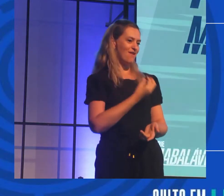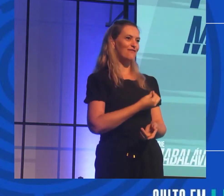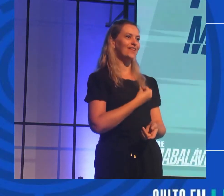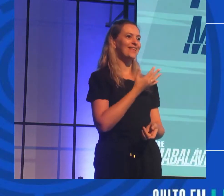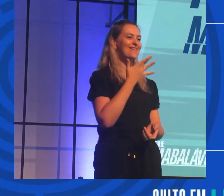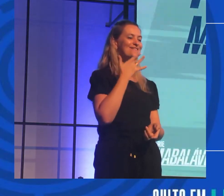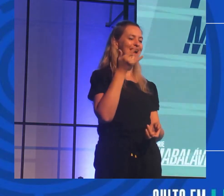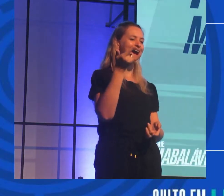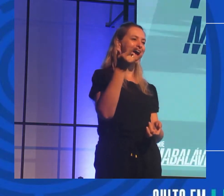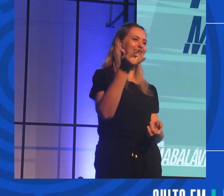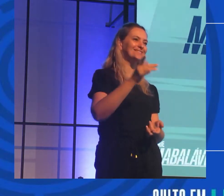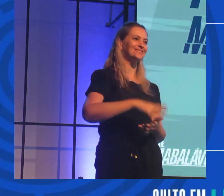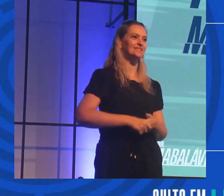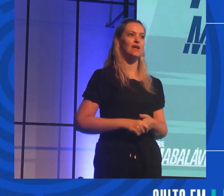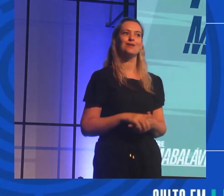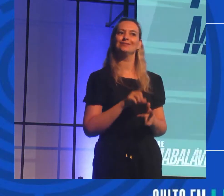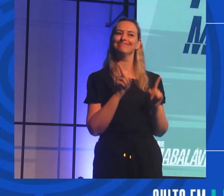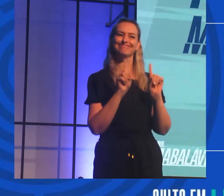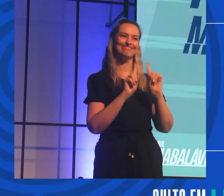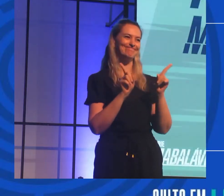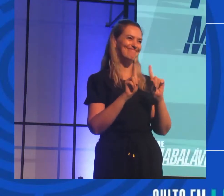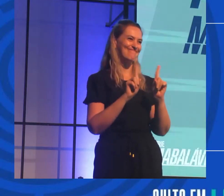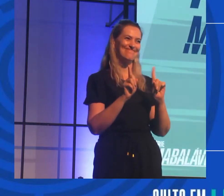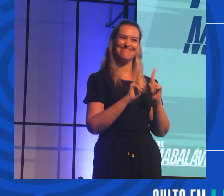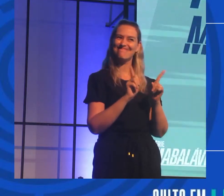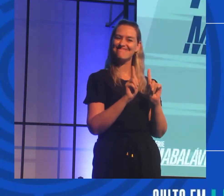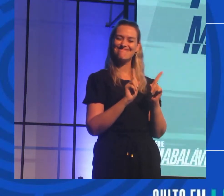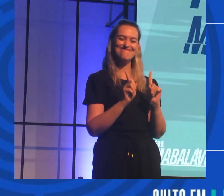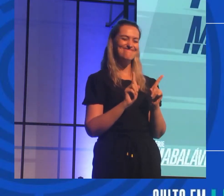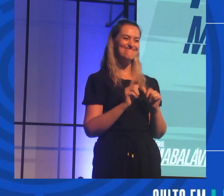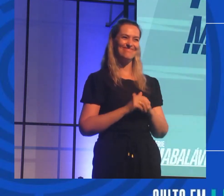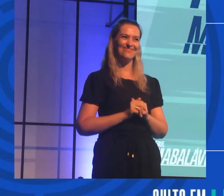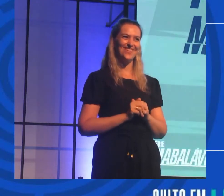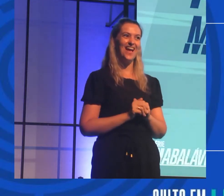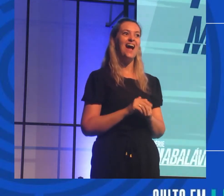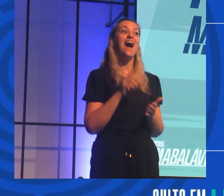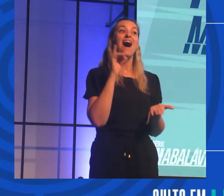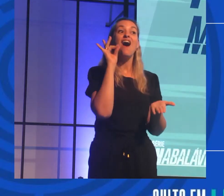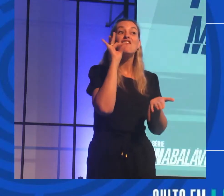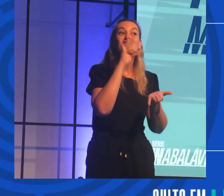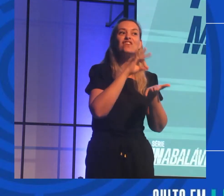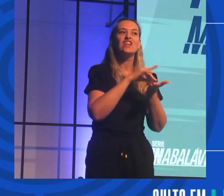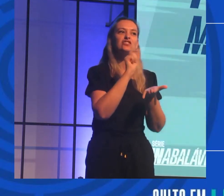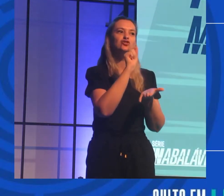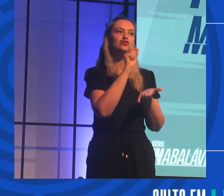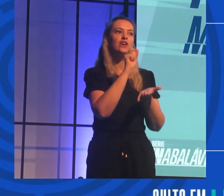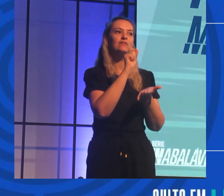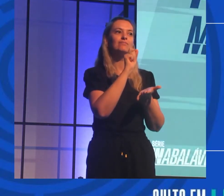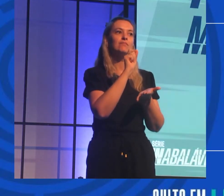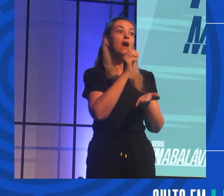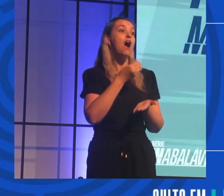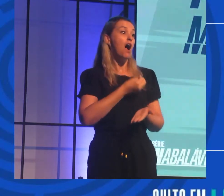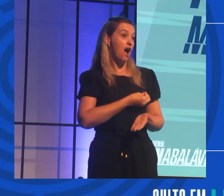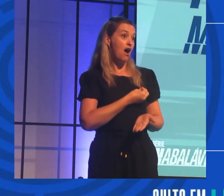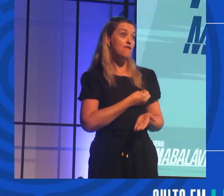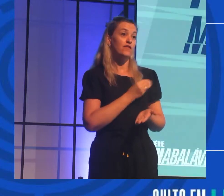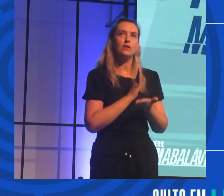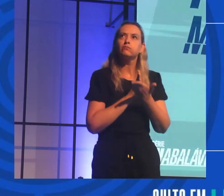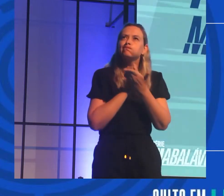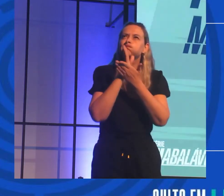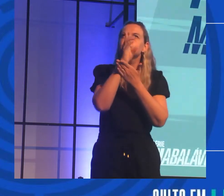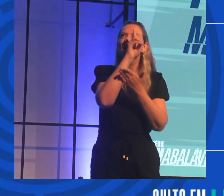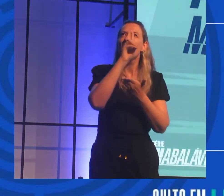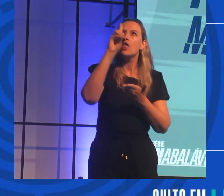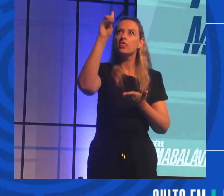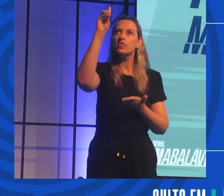é que servir a Deus não elimina as dificuldades da vida, não elimina as perseguições, não elimina os problemas. A verdade é que